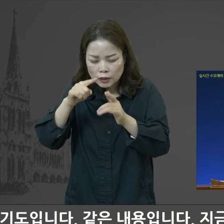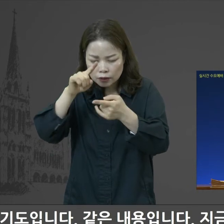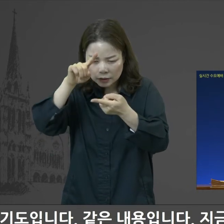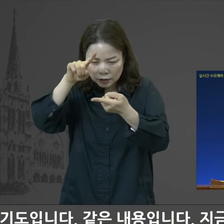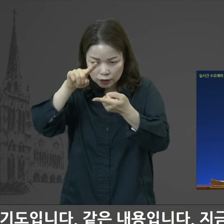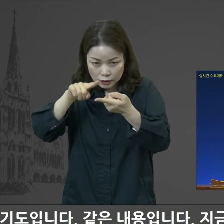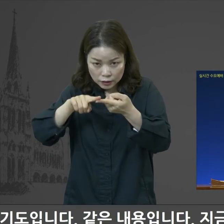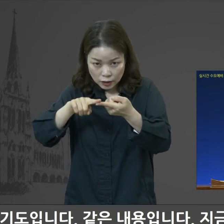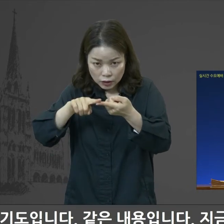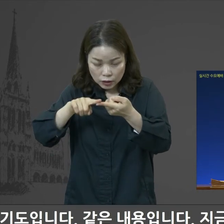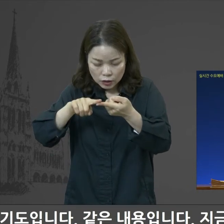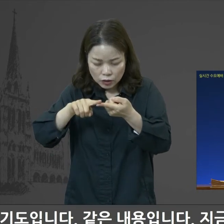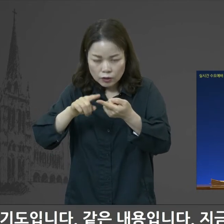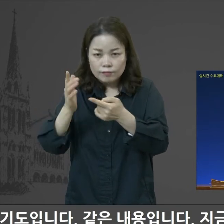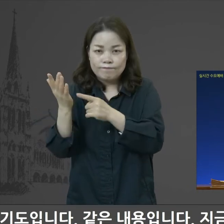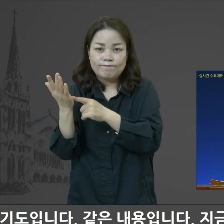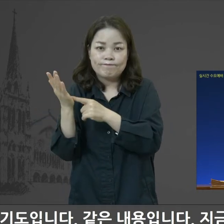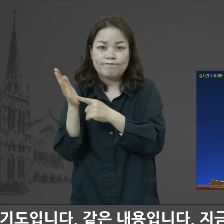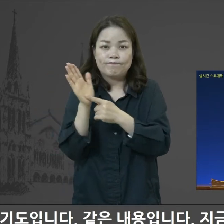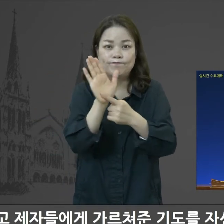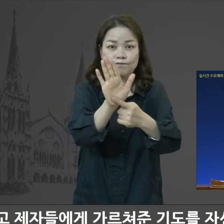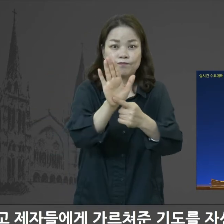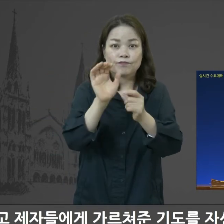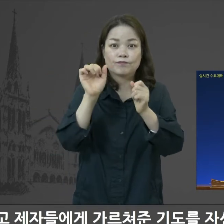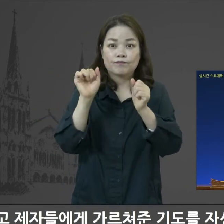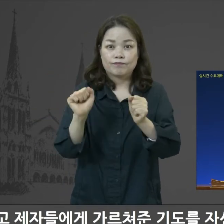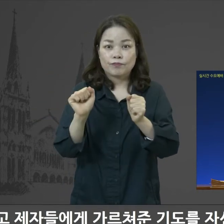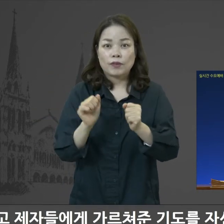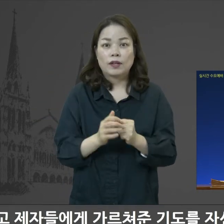그대로 구현해내고 계신 겁니다.